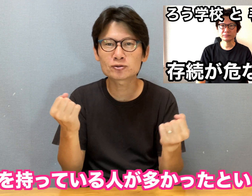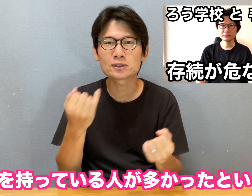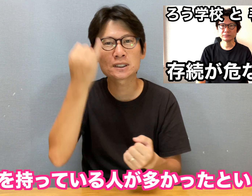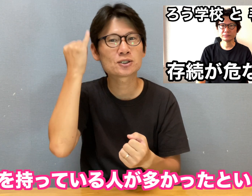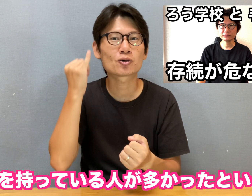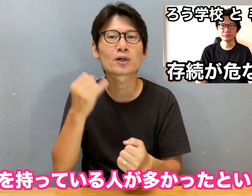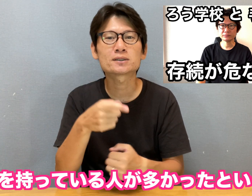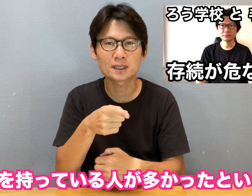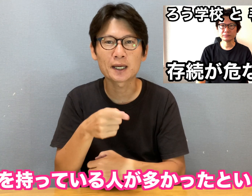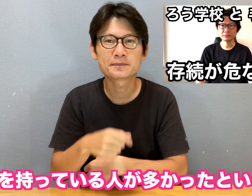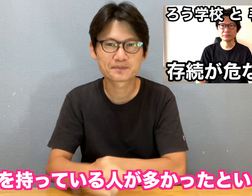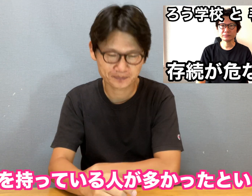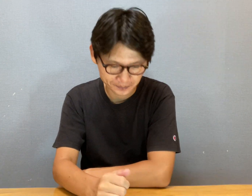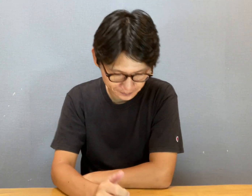印象ですね。